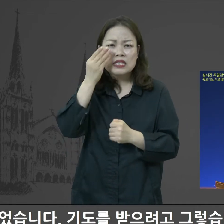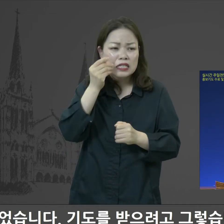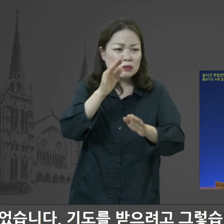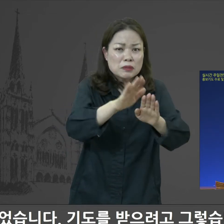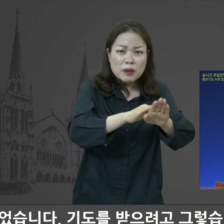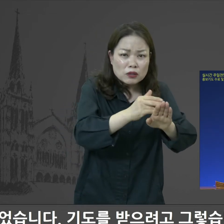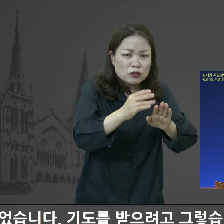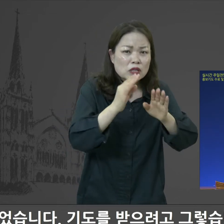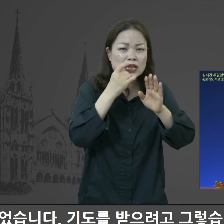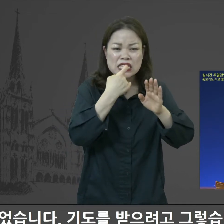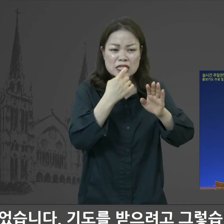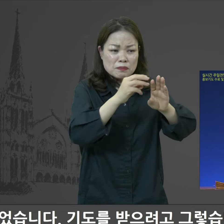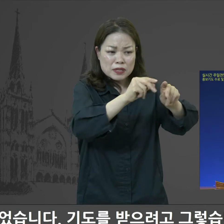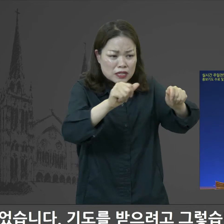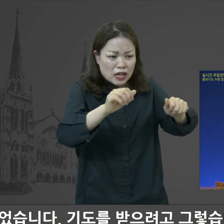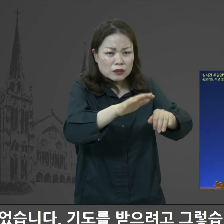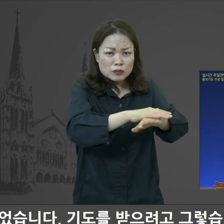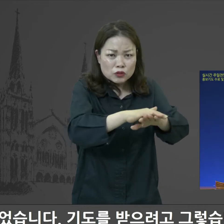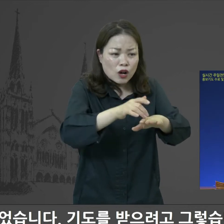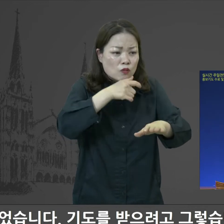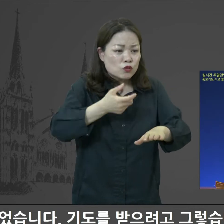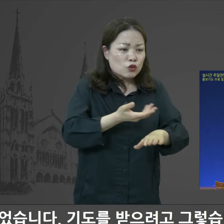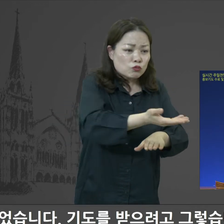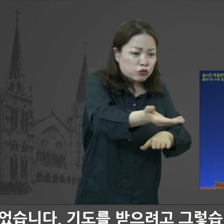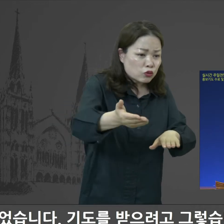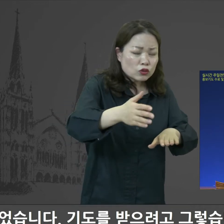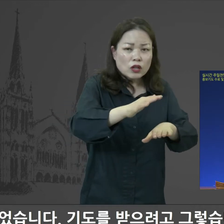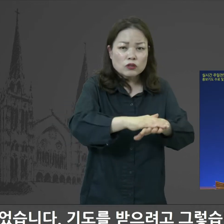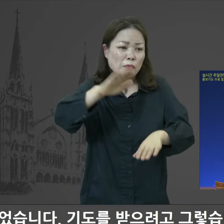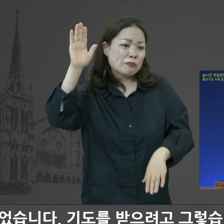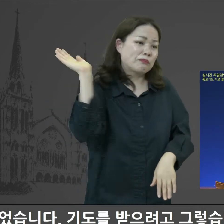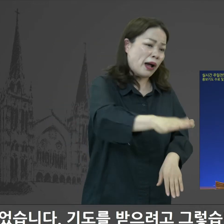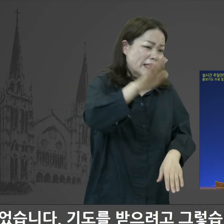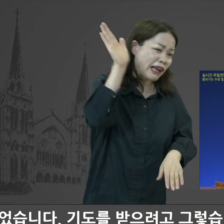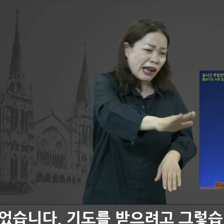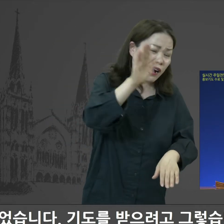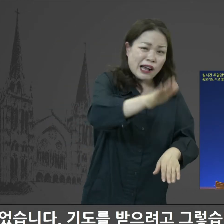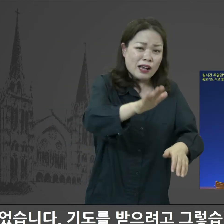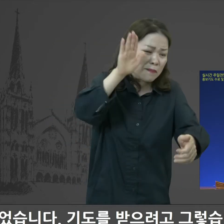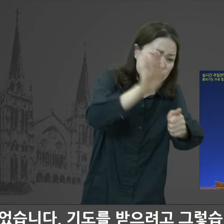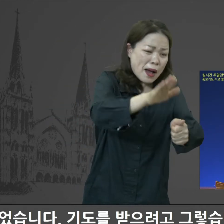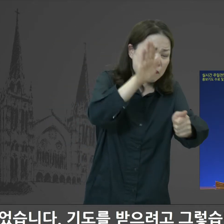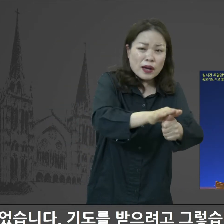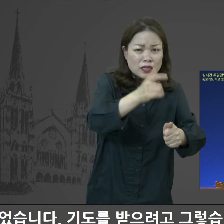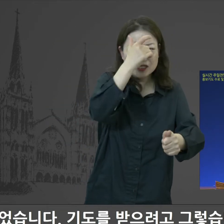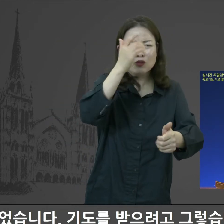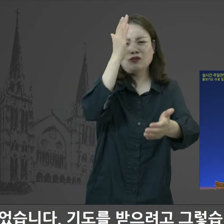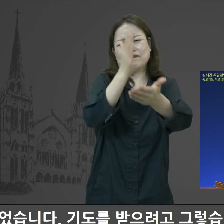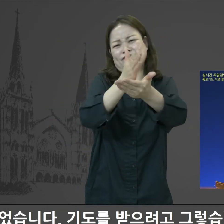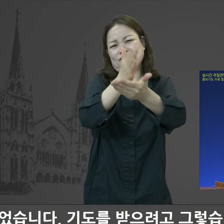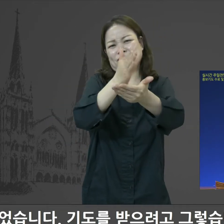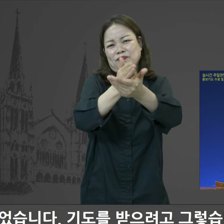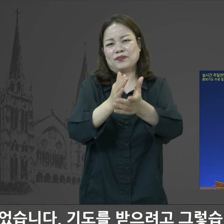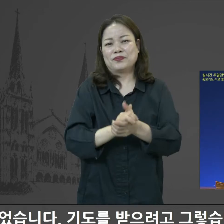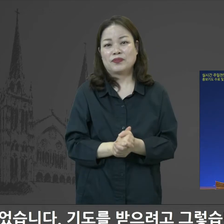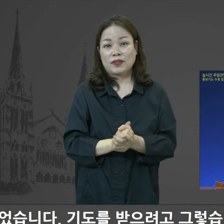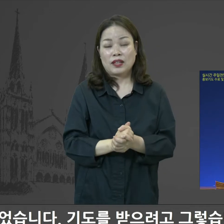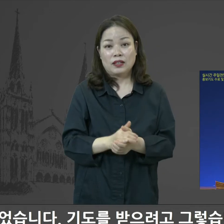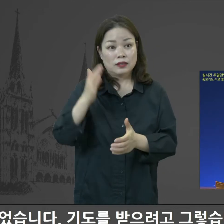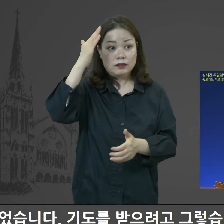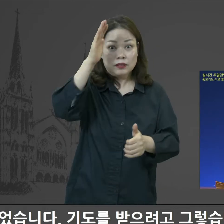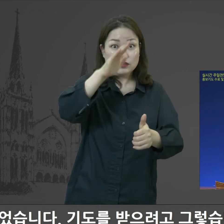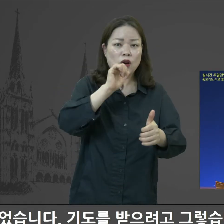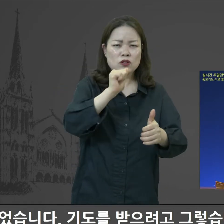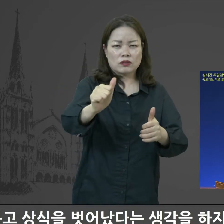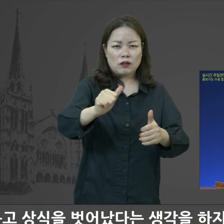바르거나 밀가루를 바르거나 물을 뿌리거나 손바닥으로 때리며 안찰한다고 하며 기도하다가는 큰일 날 수 있습니다. 이런 행동은